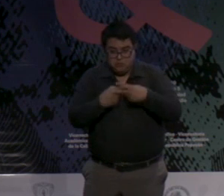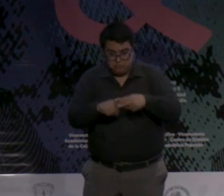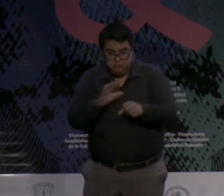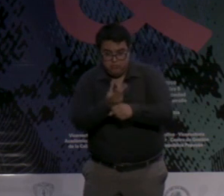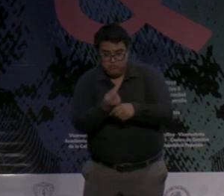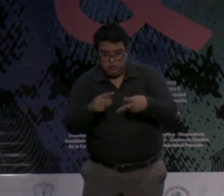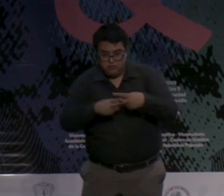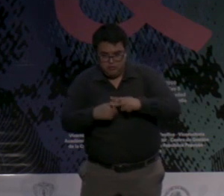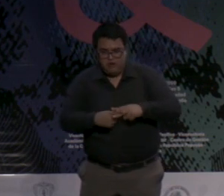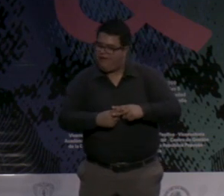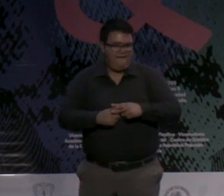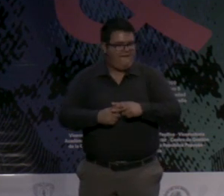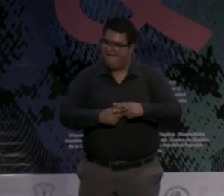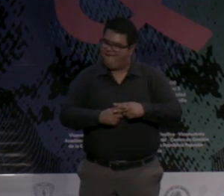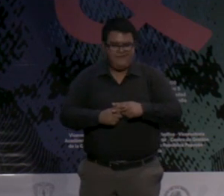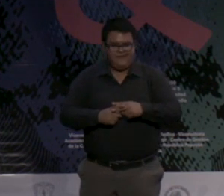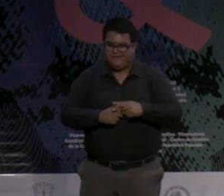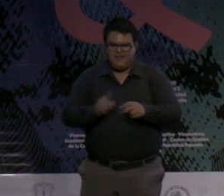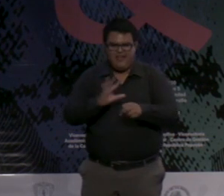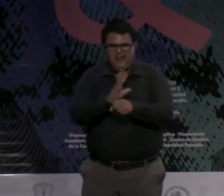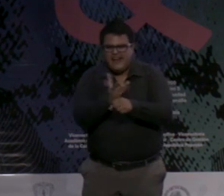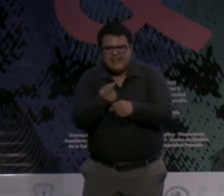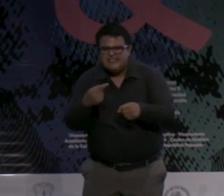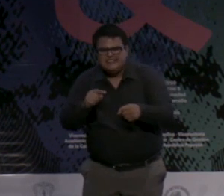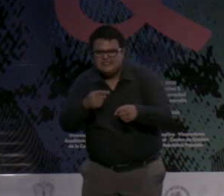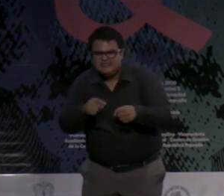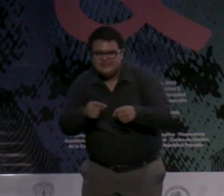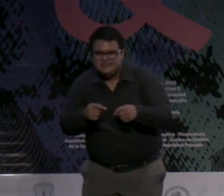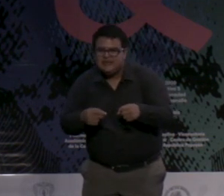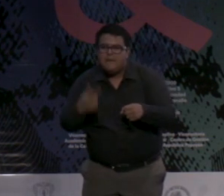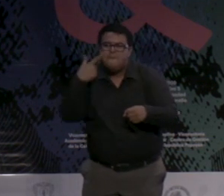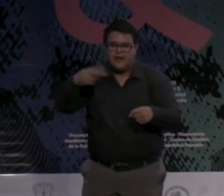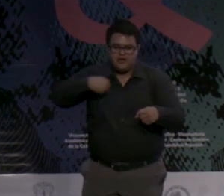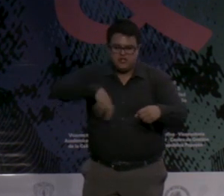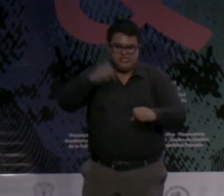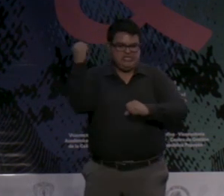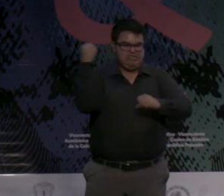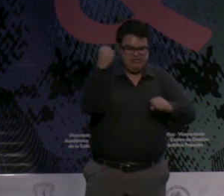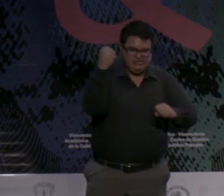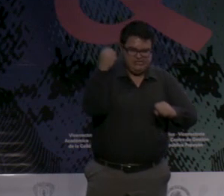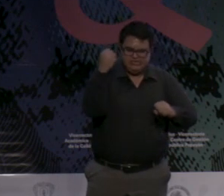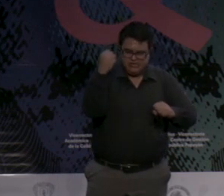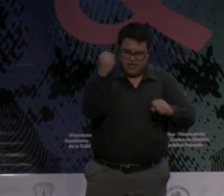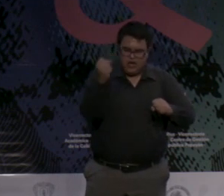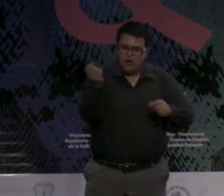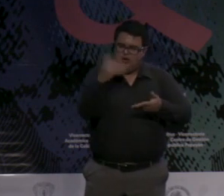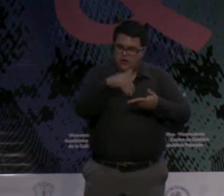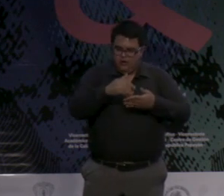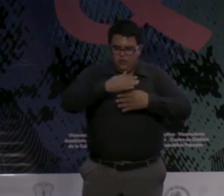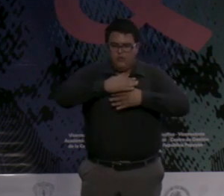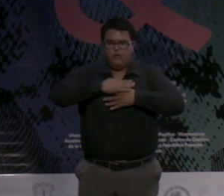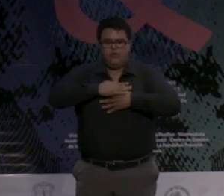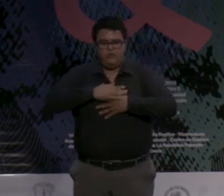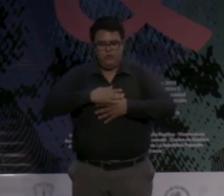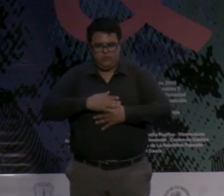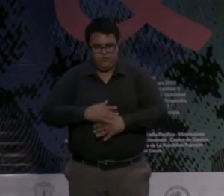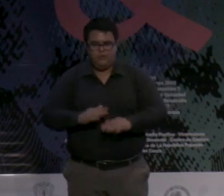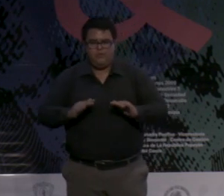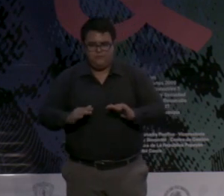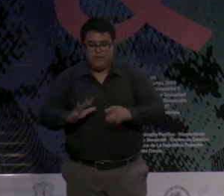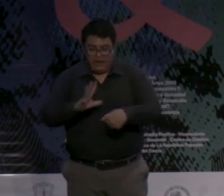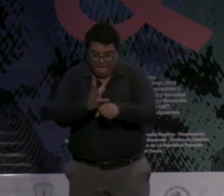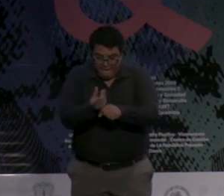cazar, sino como una herramienta que tenemos para volver del estado de matar al estado ordinario otra vez. El arte no es nuestra